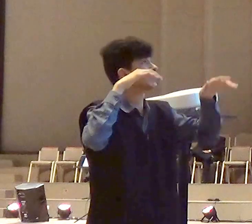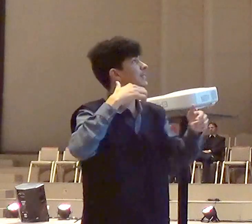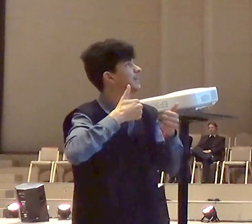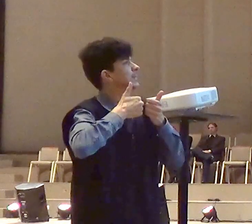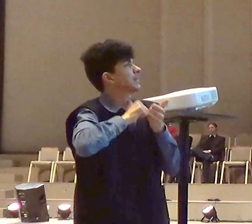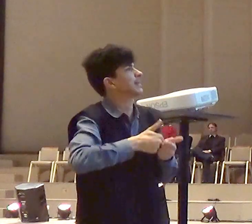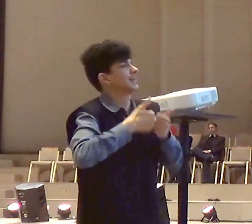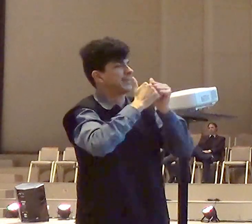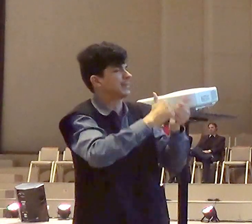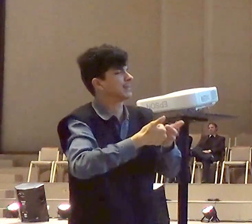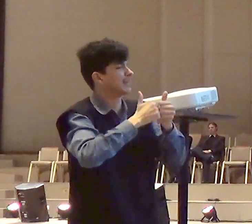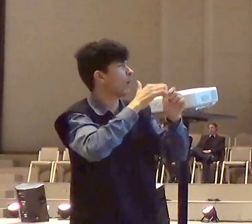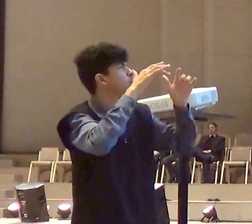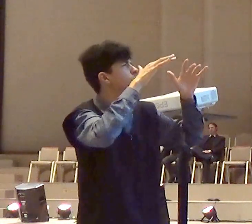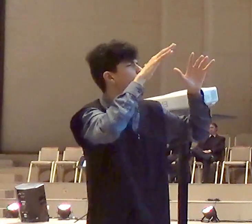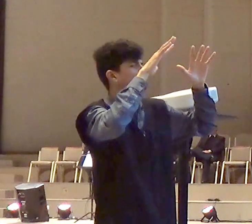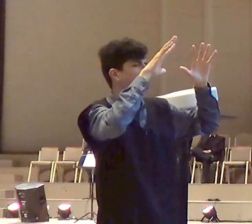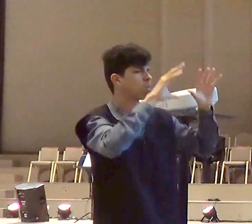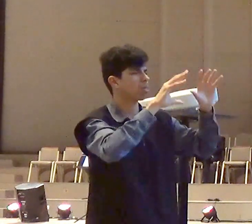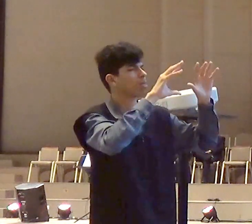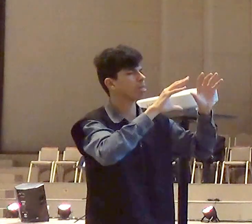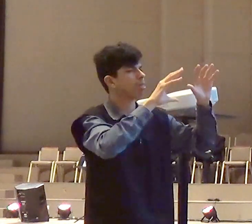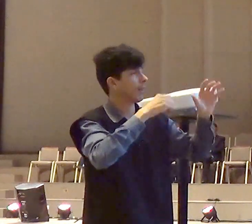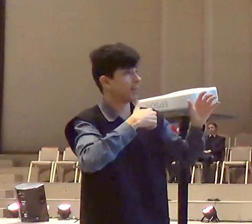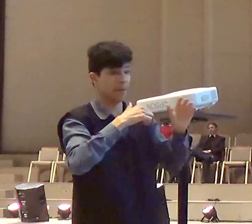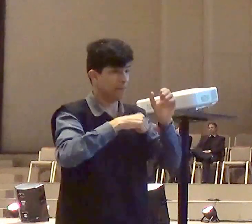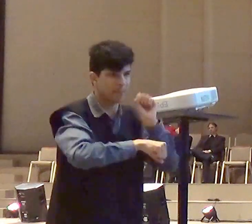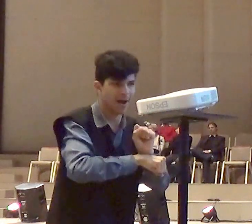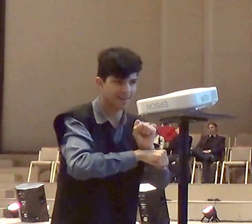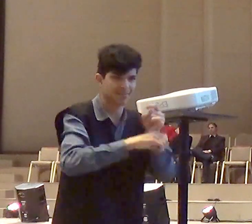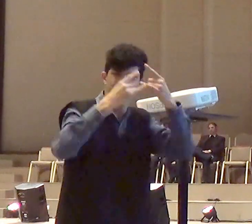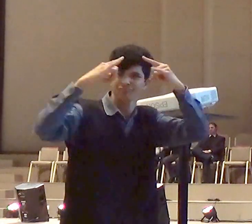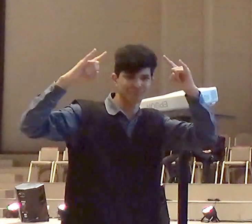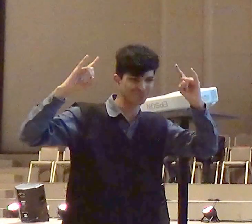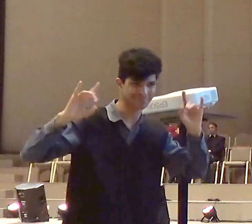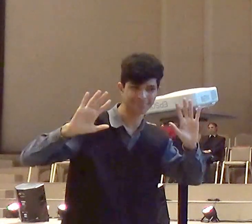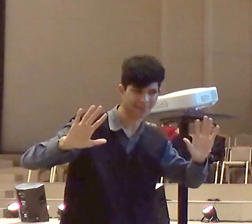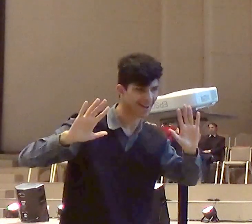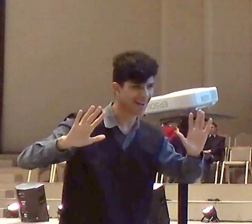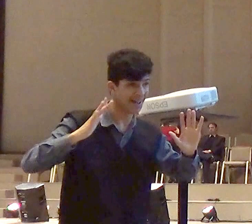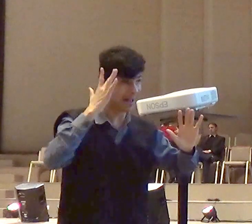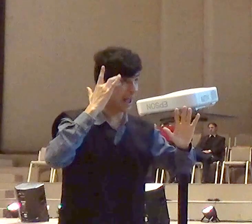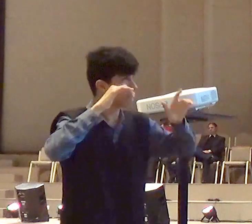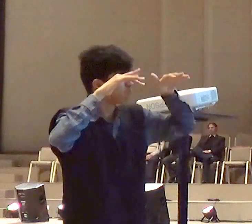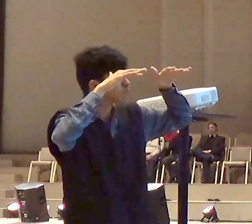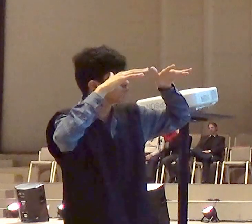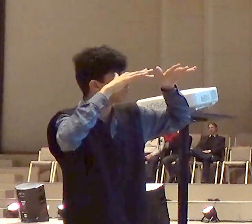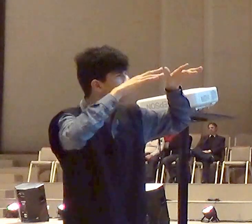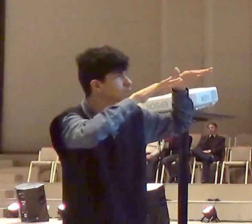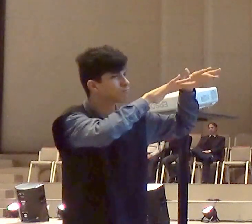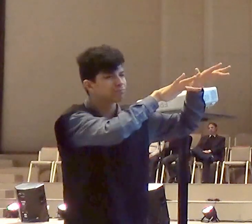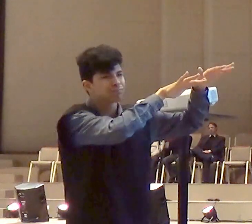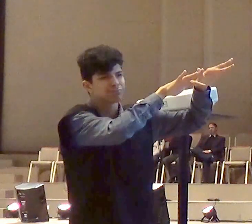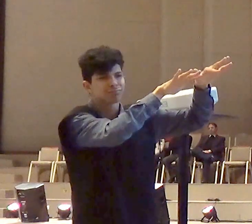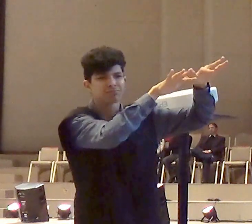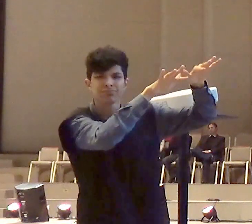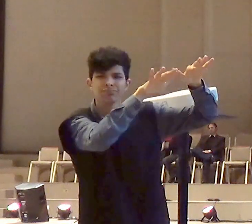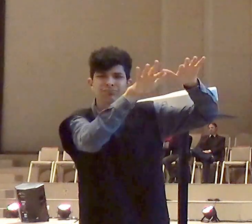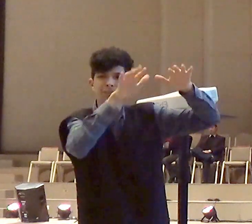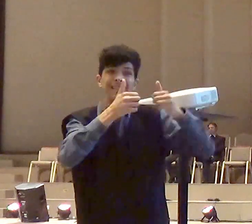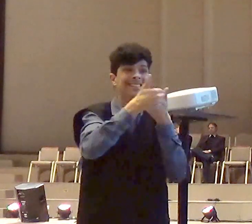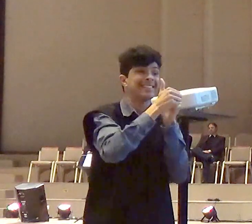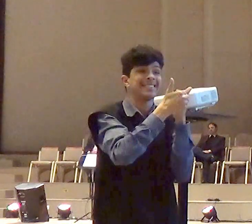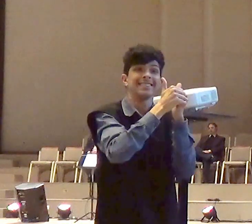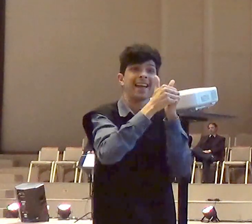Fica tranquilo e aí o povo tá indo afinal de contas é Moisés né E aí a nuvem foi para o norte aí a